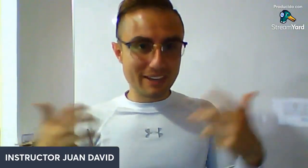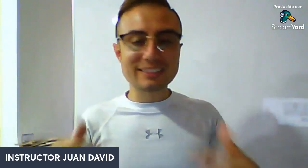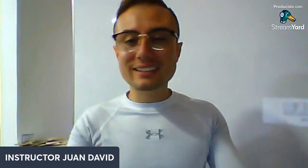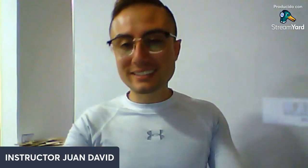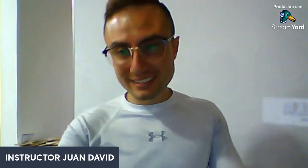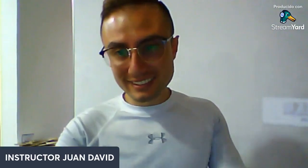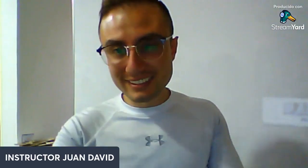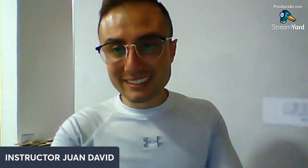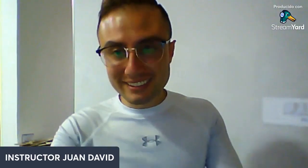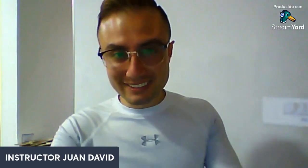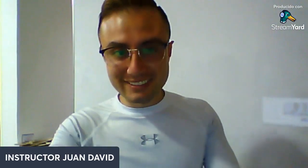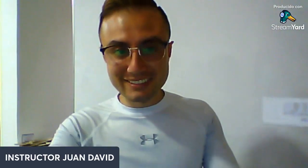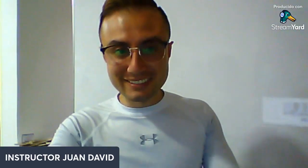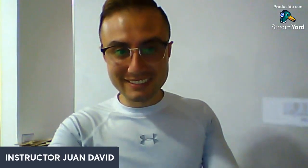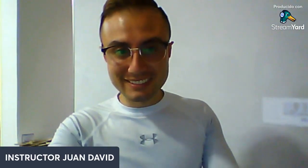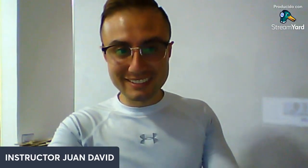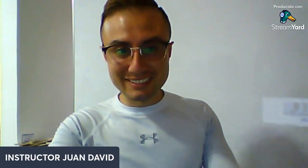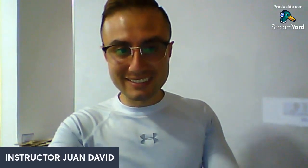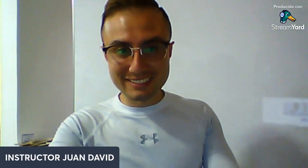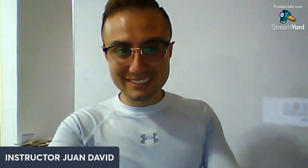también de su padre bueno